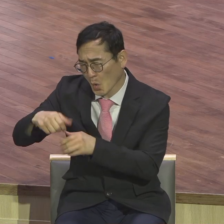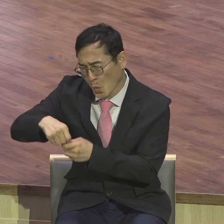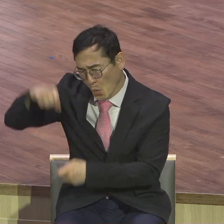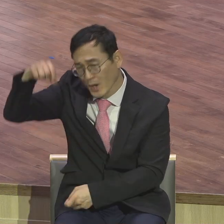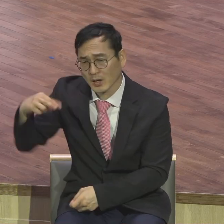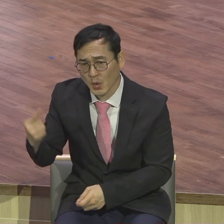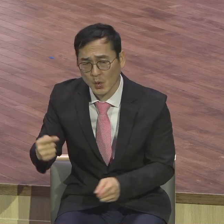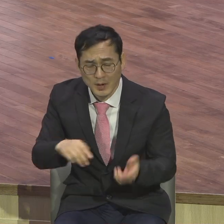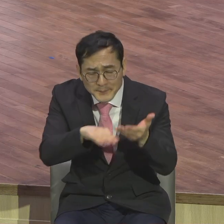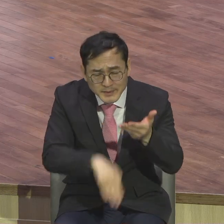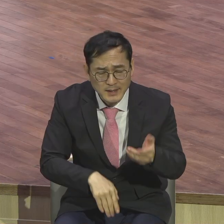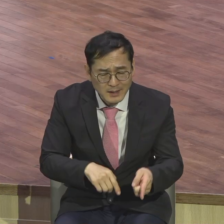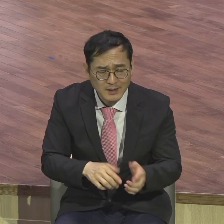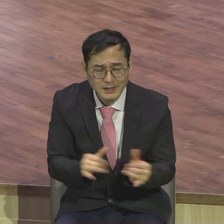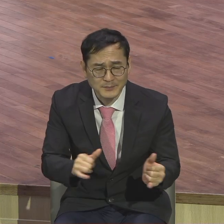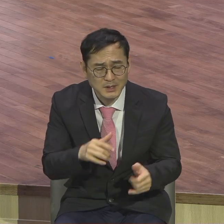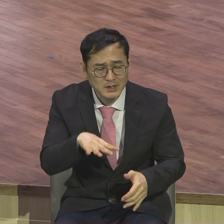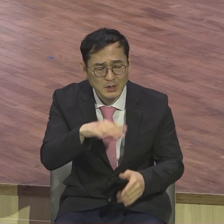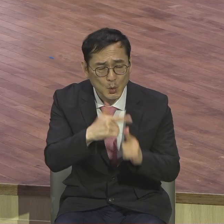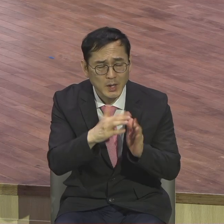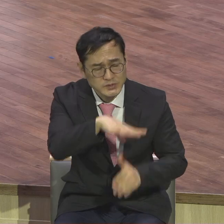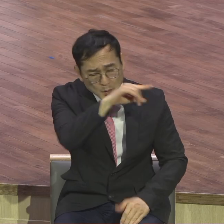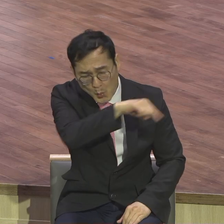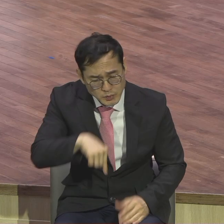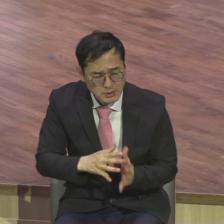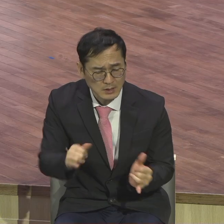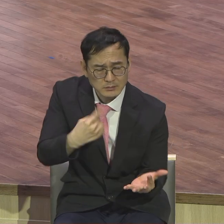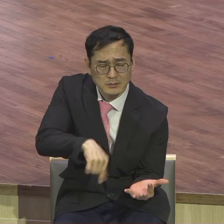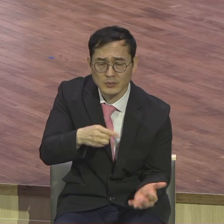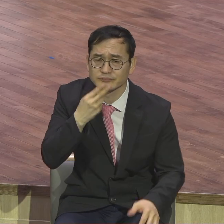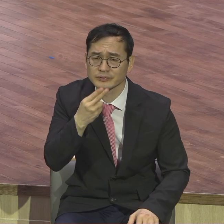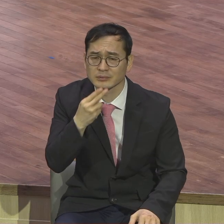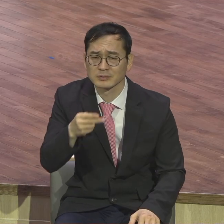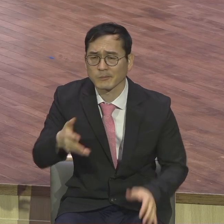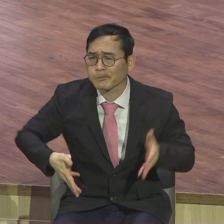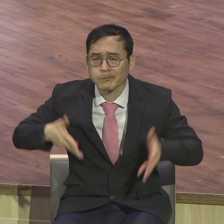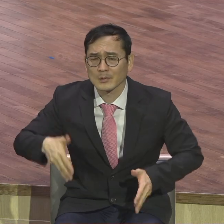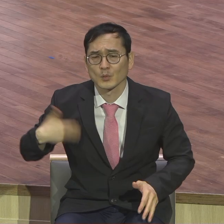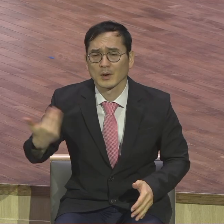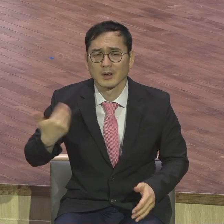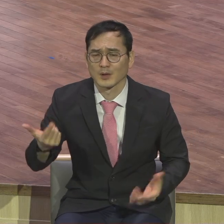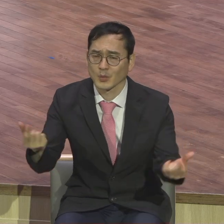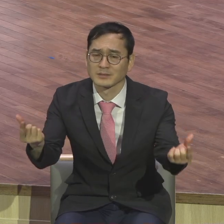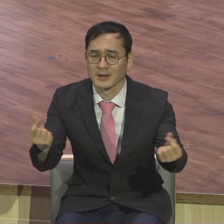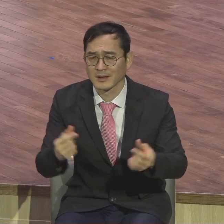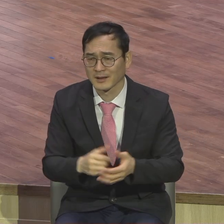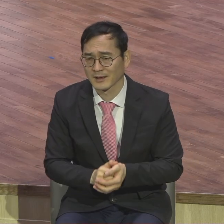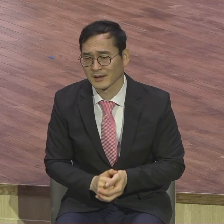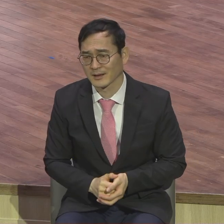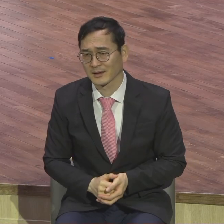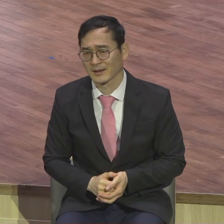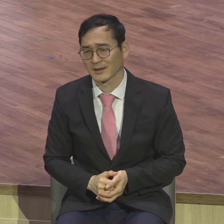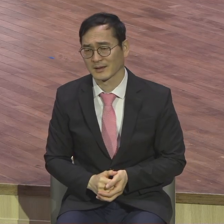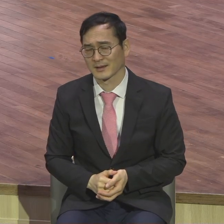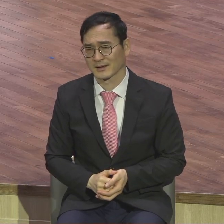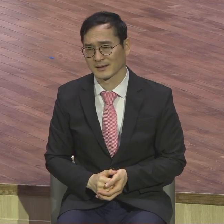참 신기하고 놀랍죠. 사단이 하는 놀라운 전락입니다. 여러분 속지 마시기 바랍니다. 어떤 전도자가